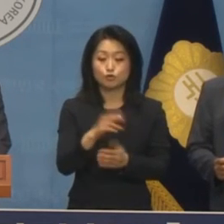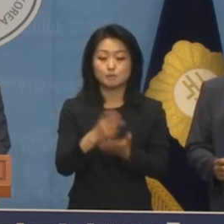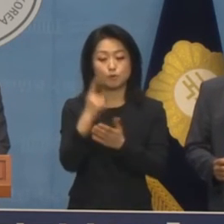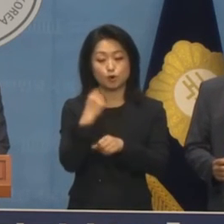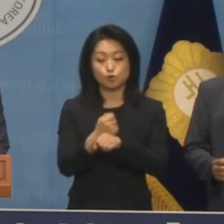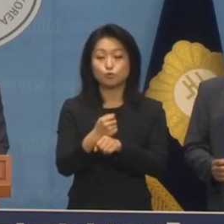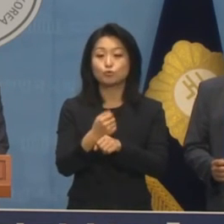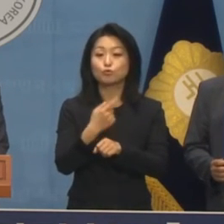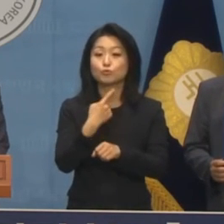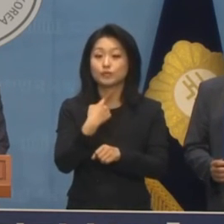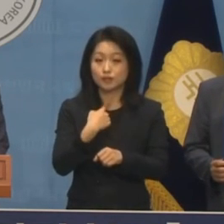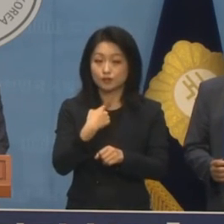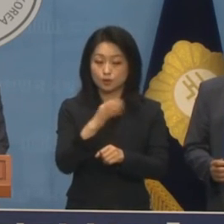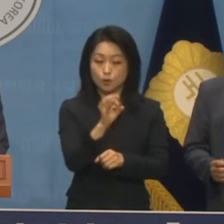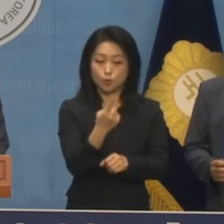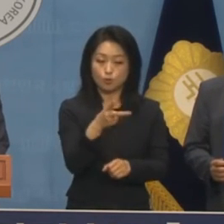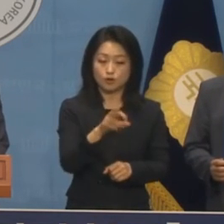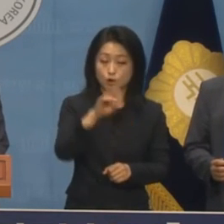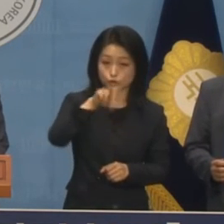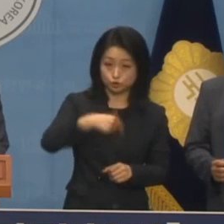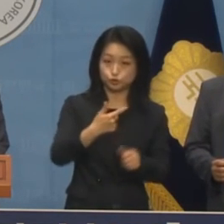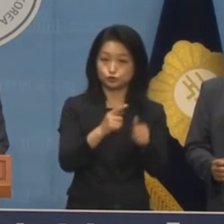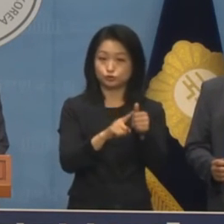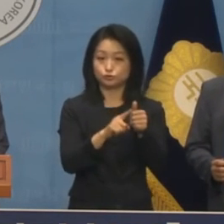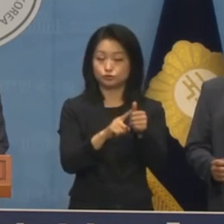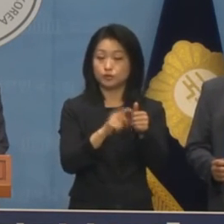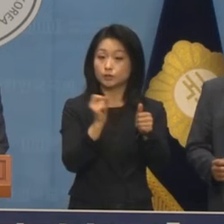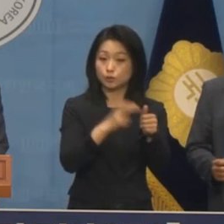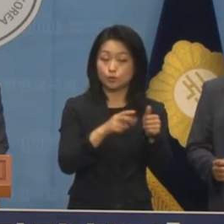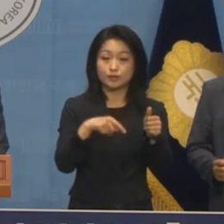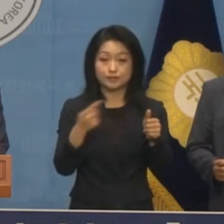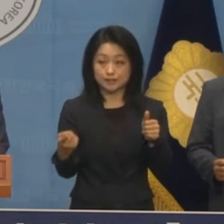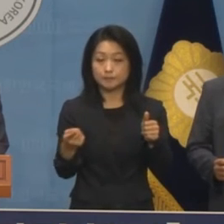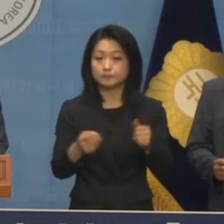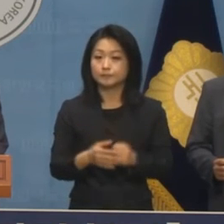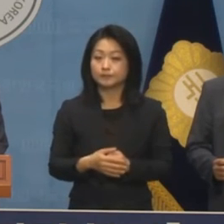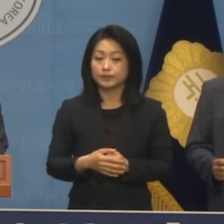법연구회 출신의 오영준 후보자 또한 차기